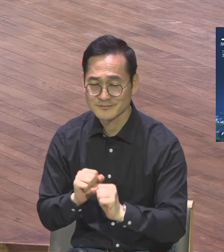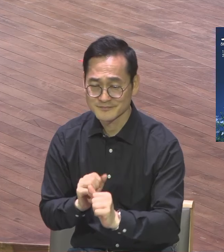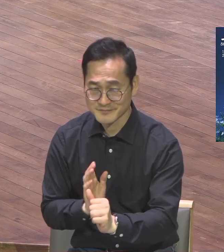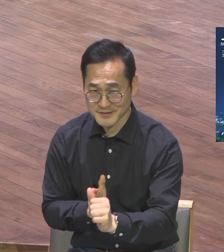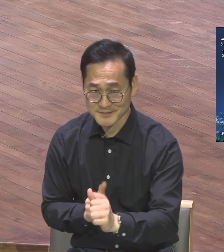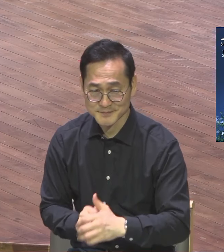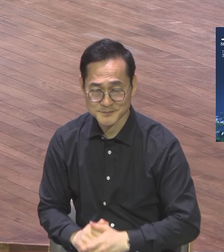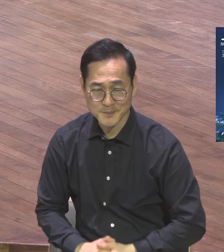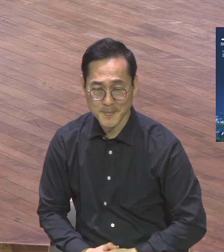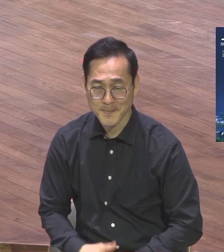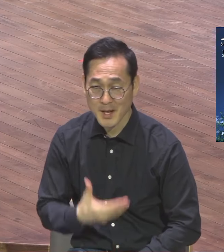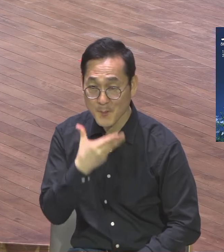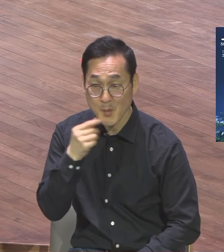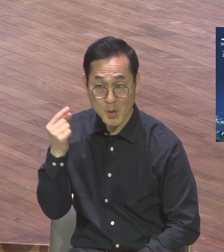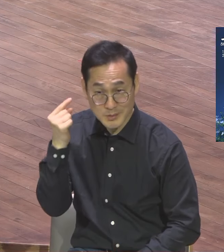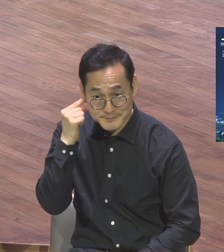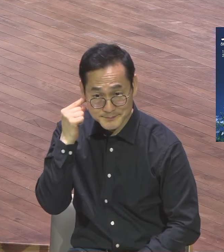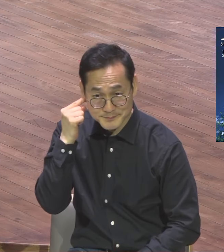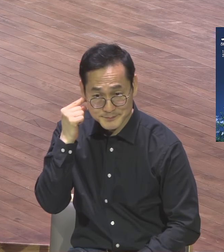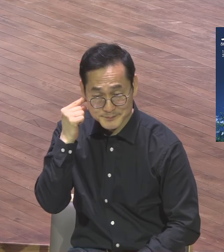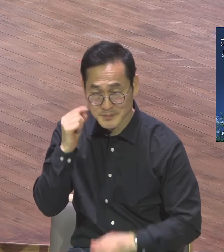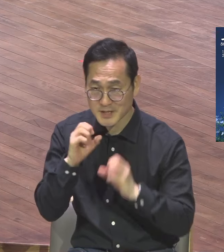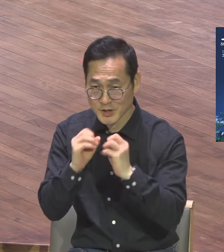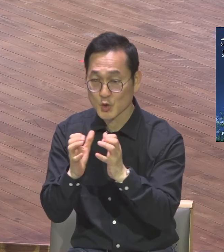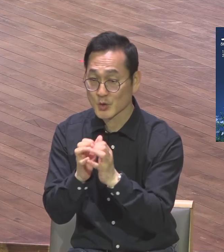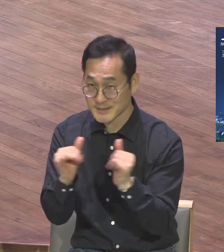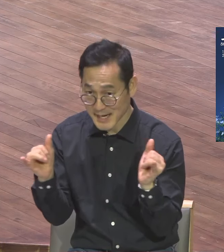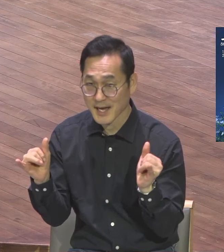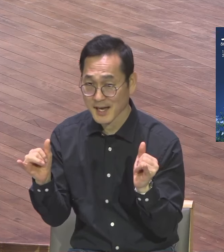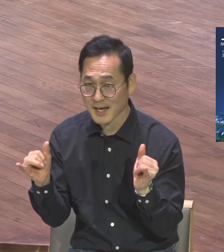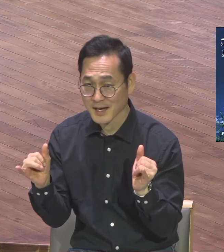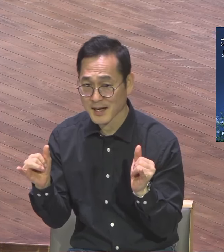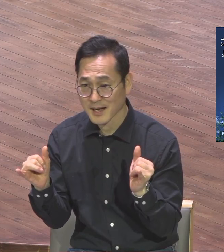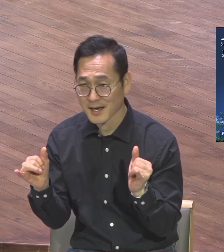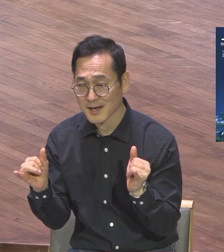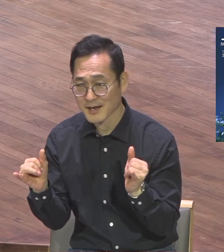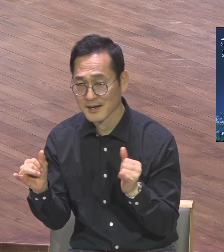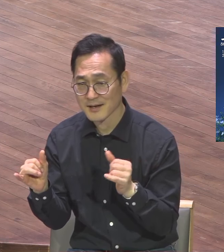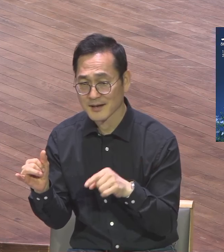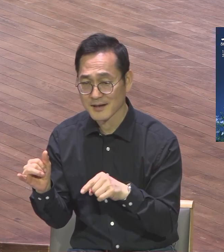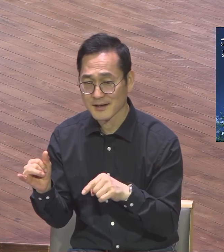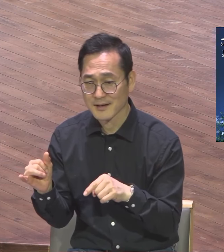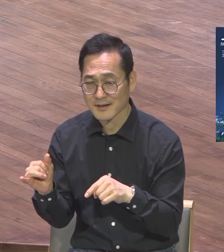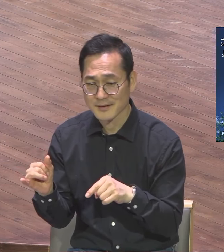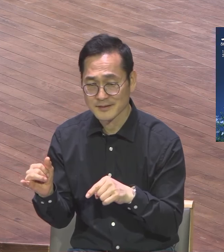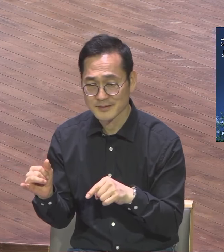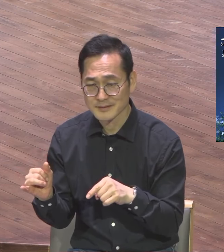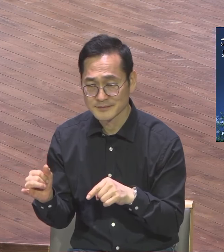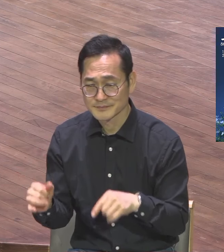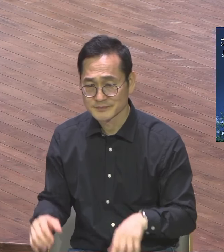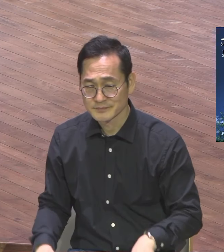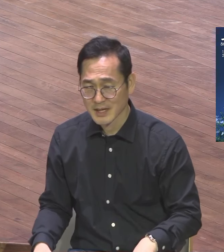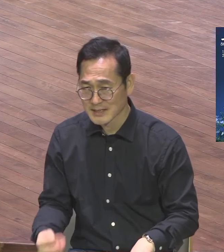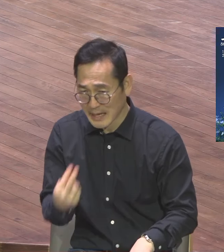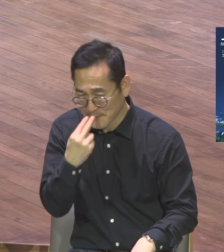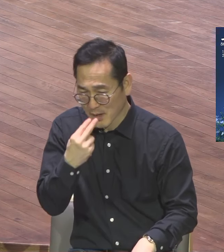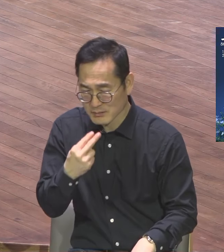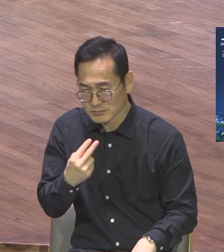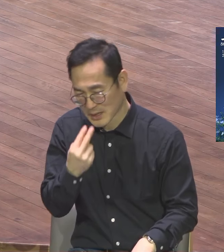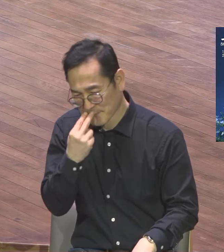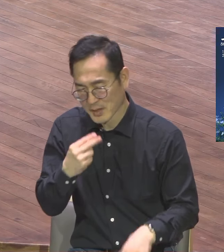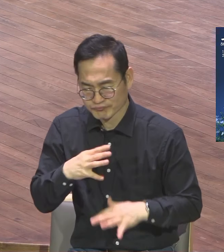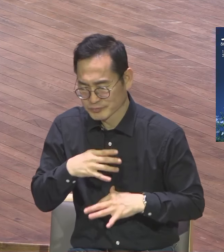복음 전도자의 보호자가 될 정도로 생명건 동역자로 설 수 있는 이 영향력, 영계